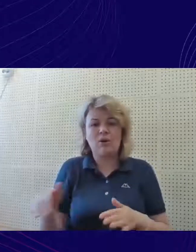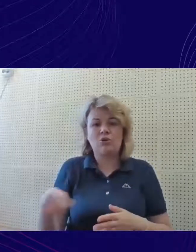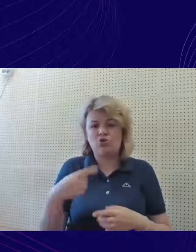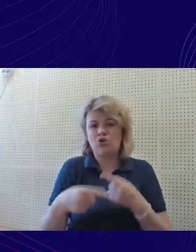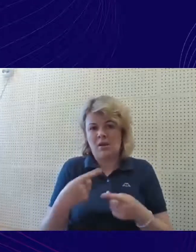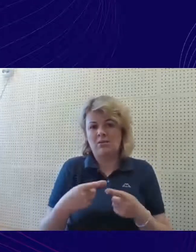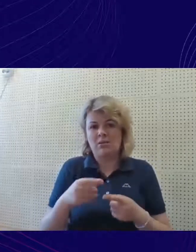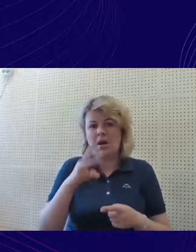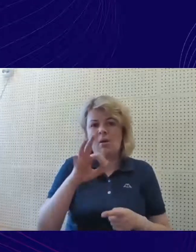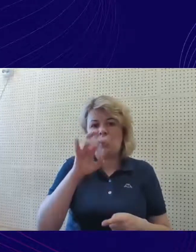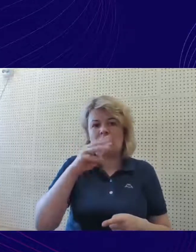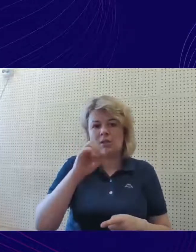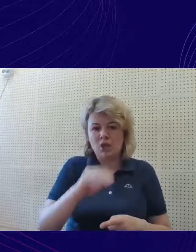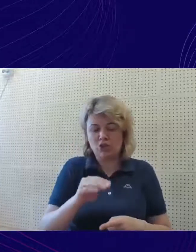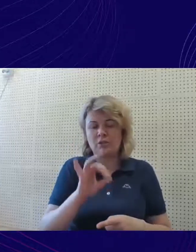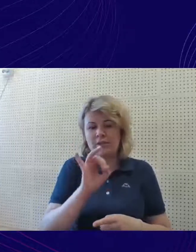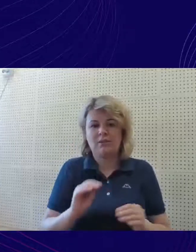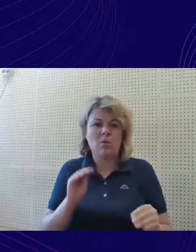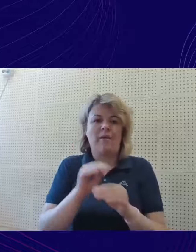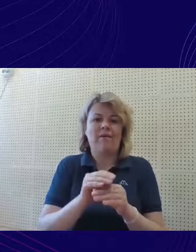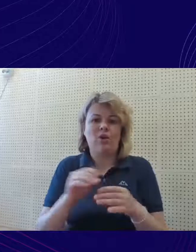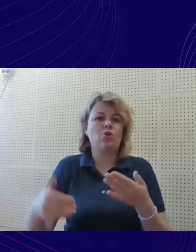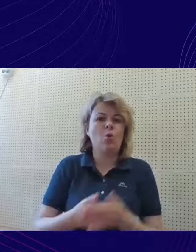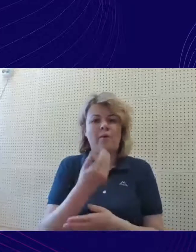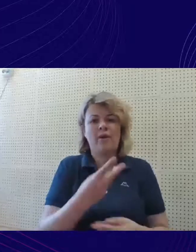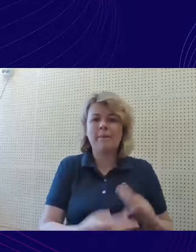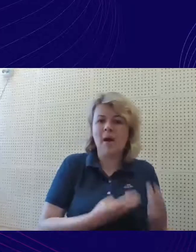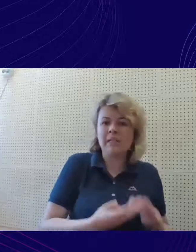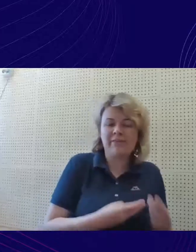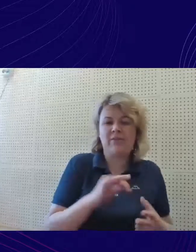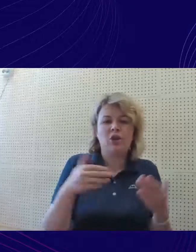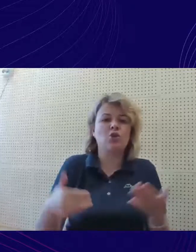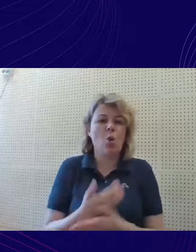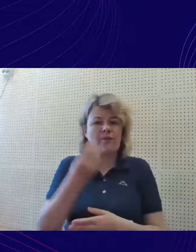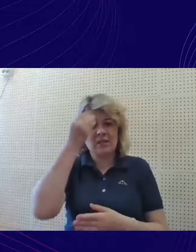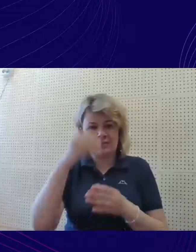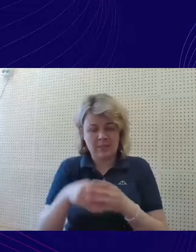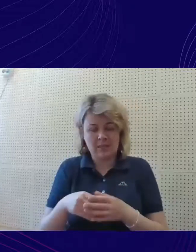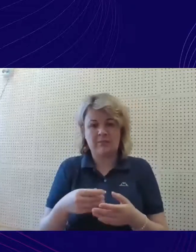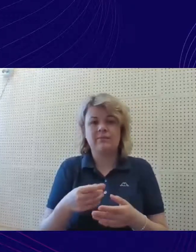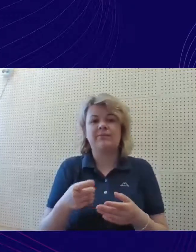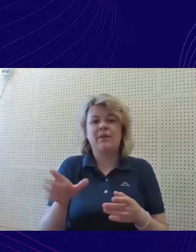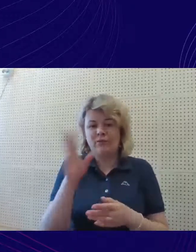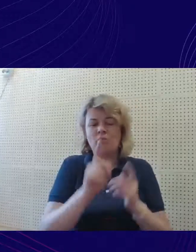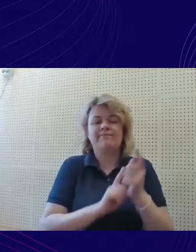монтажа и придачи новых мотивов и смыслов и так далее. А все равно